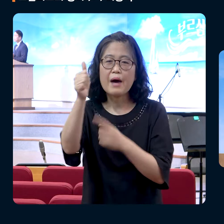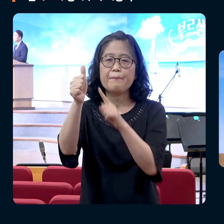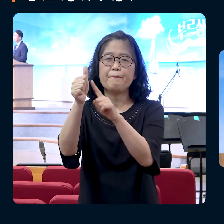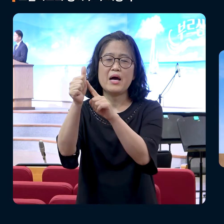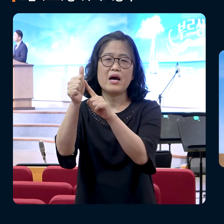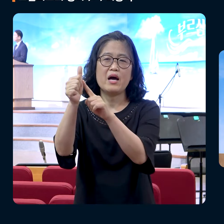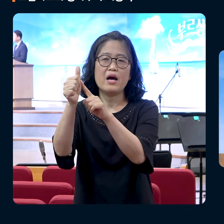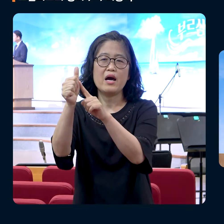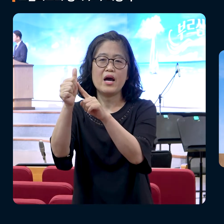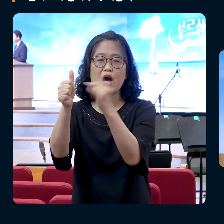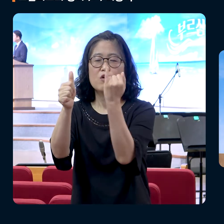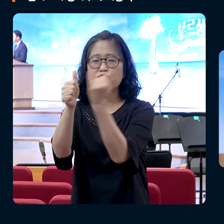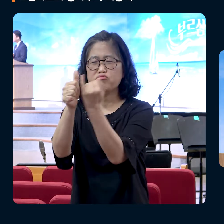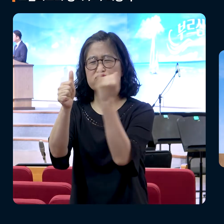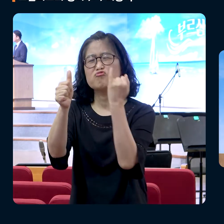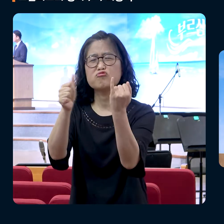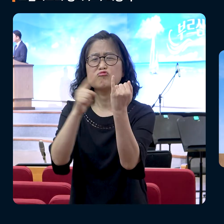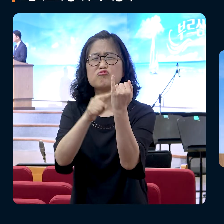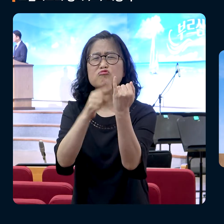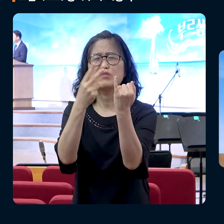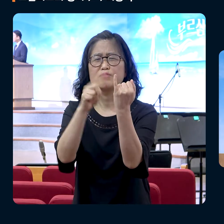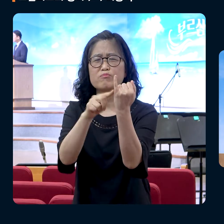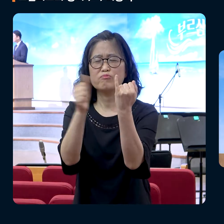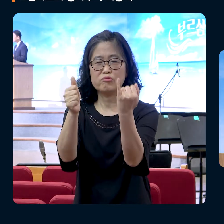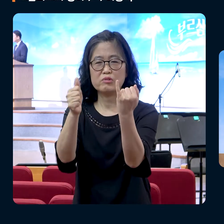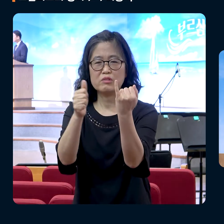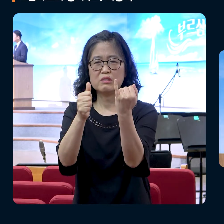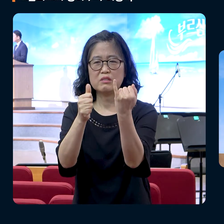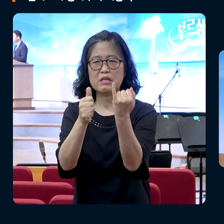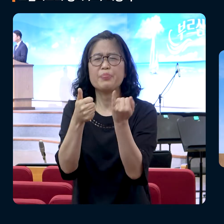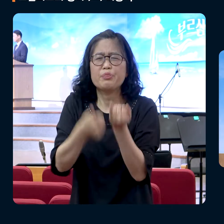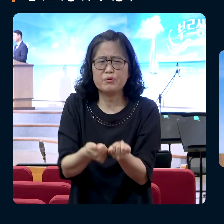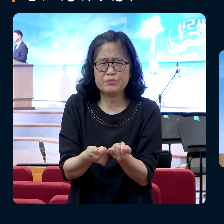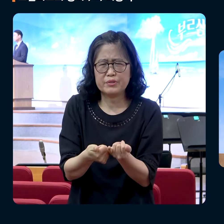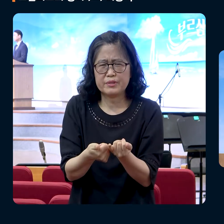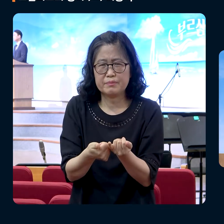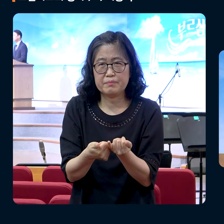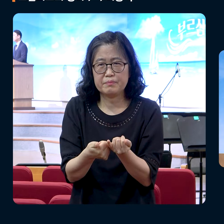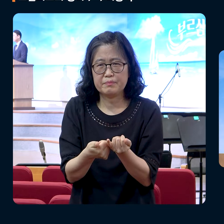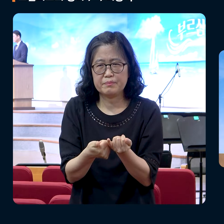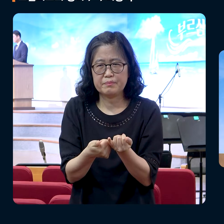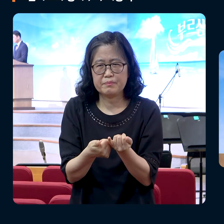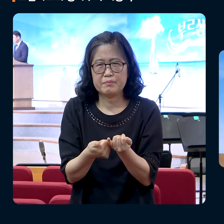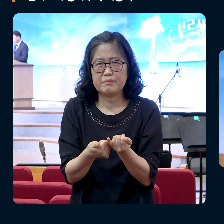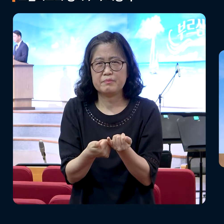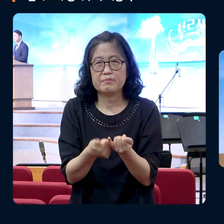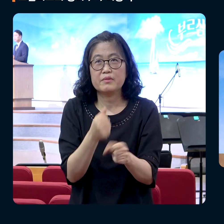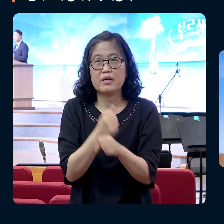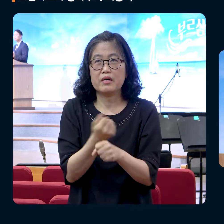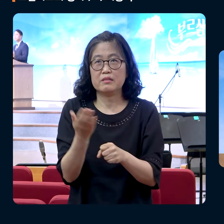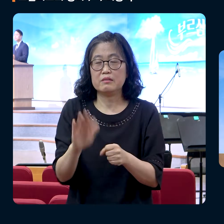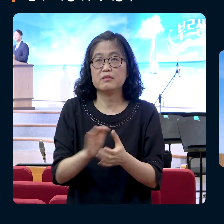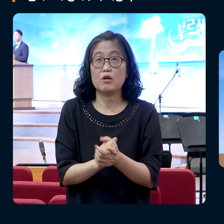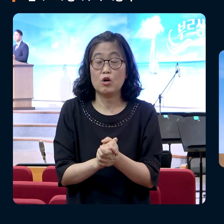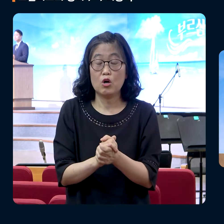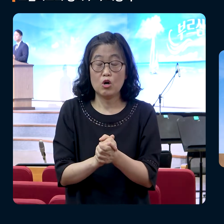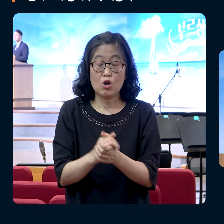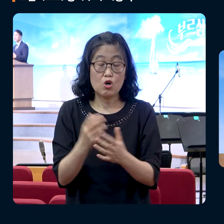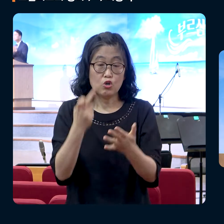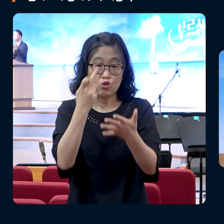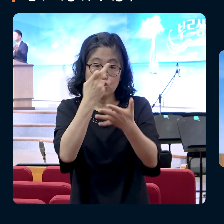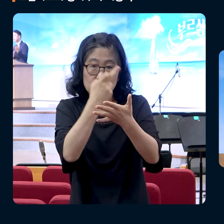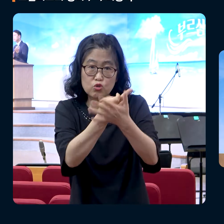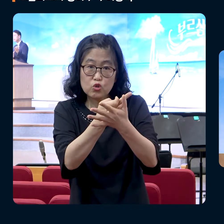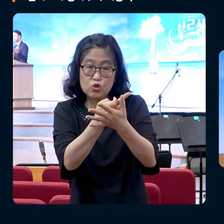아버지 야곱의 첩인 빌하와 동침하는 그런 사건이 있었습니다. 그러니까 르우벤에게는